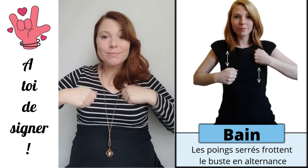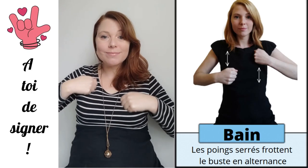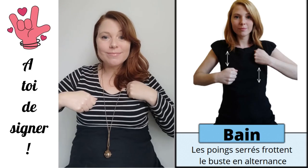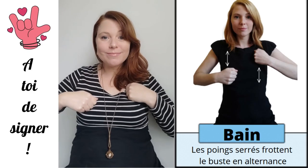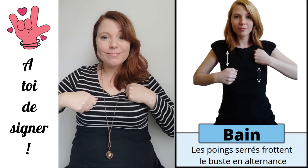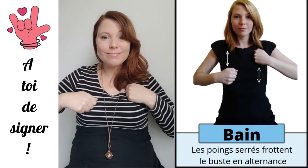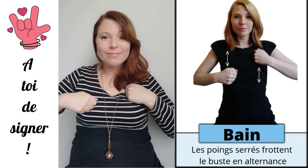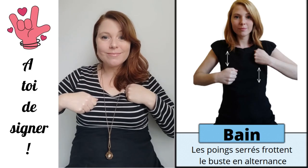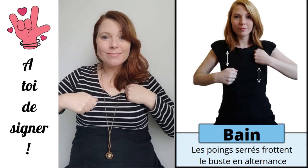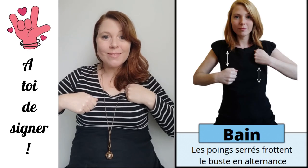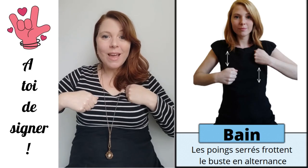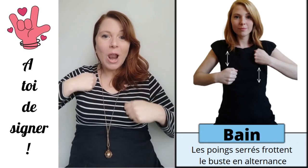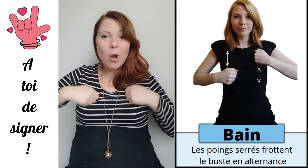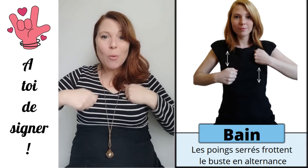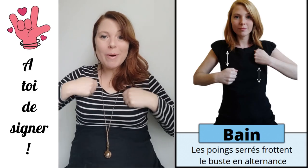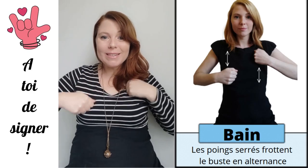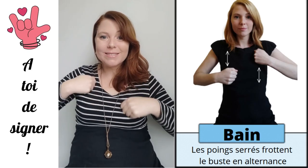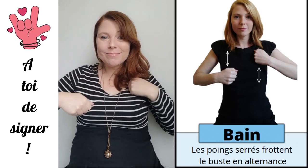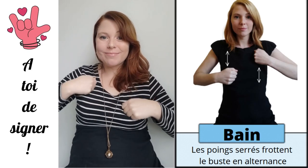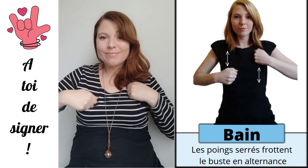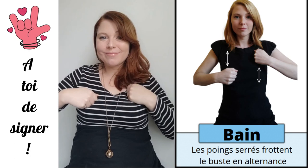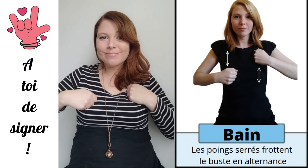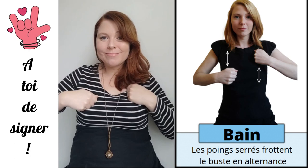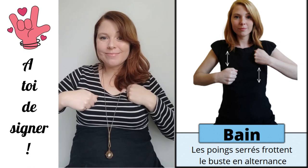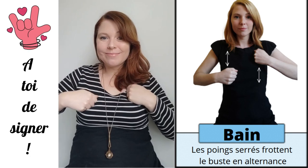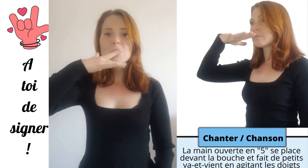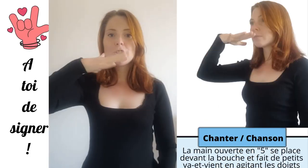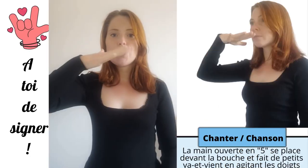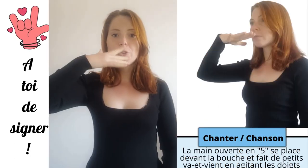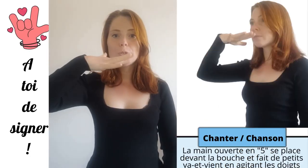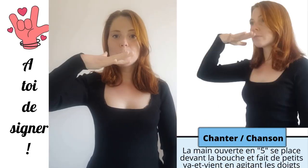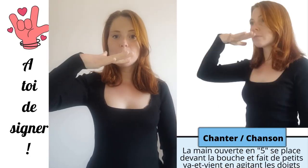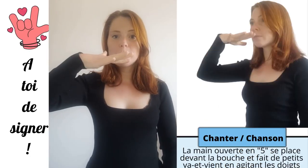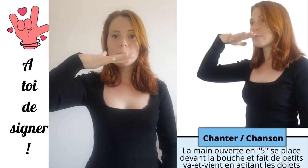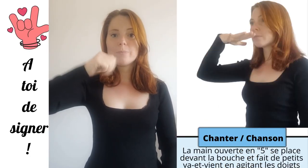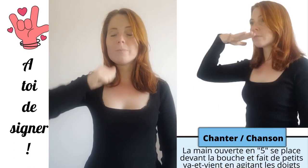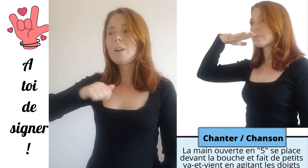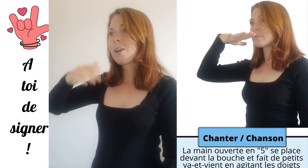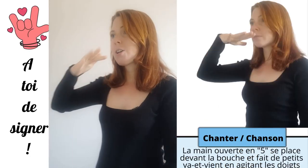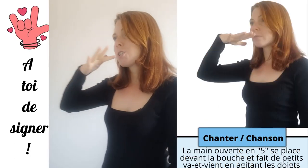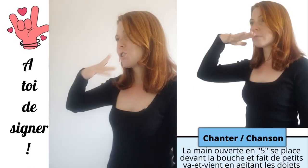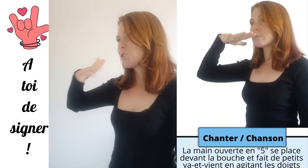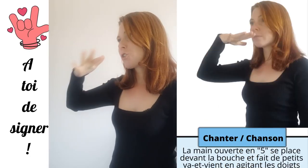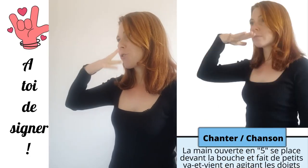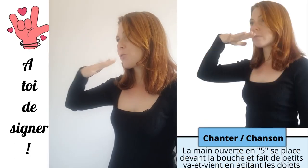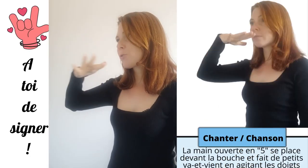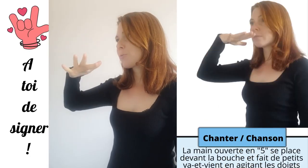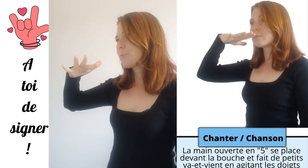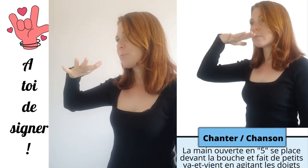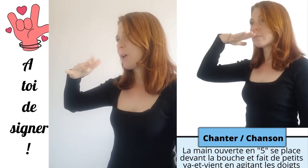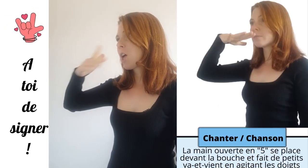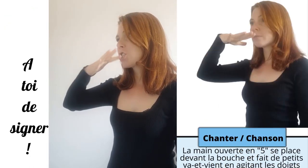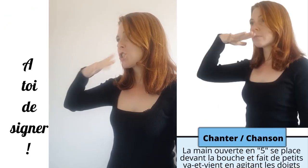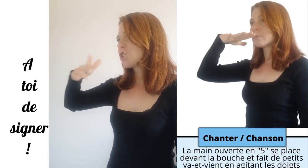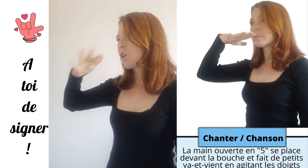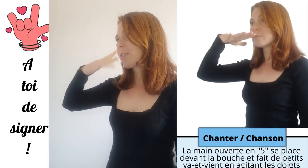Moi j'aime signer, moi j'aime signer, tant de choses à dire avant